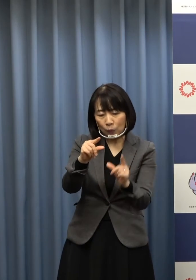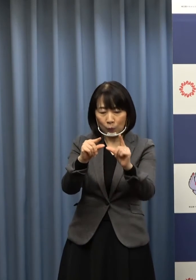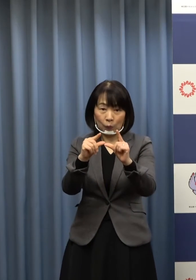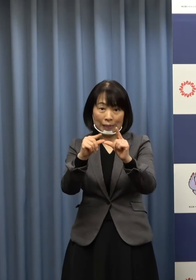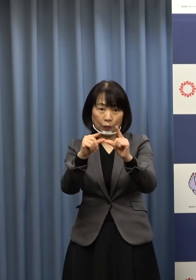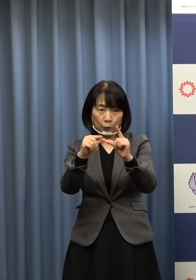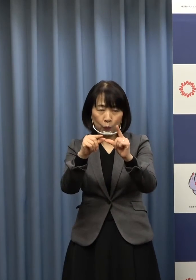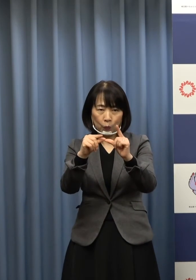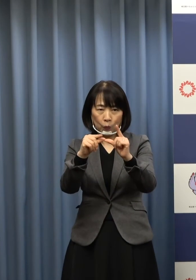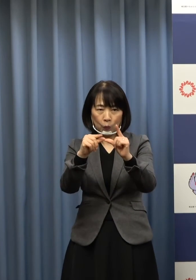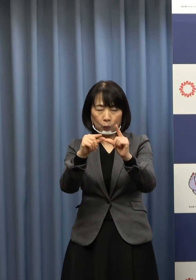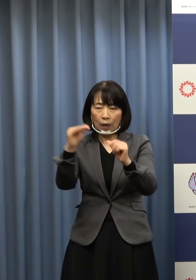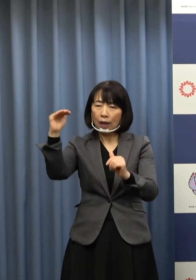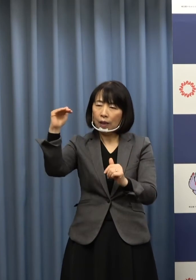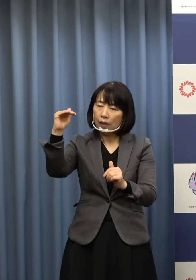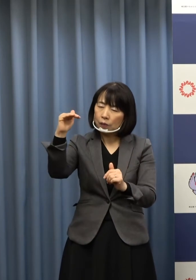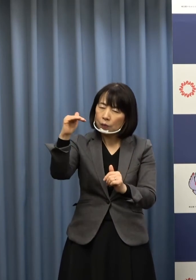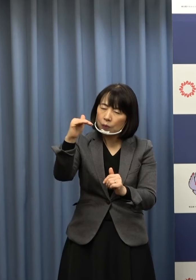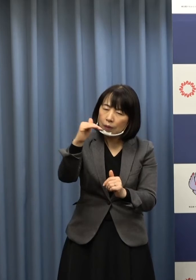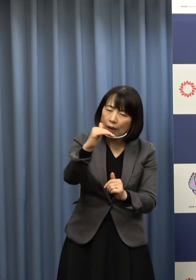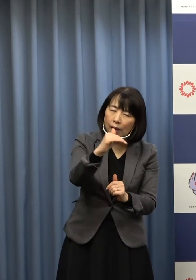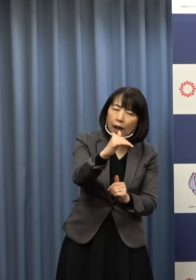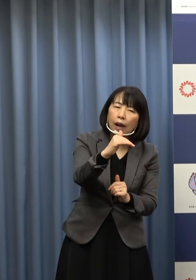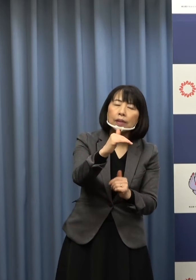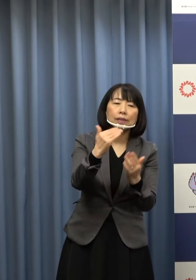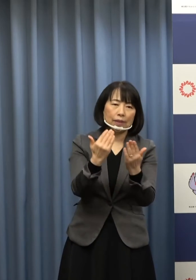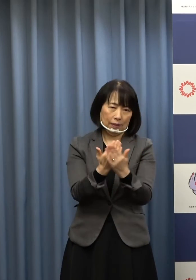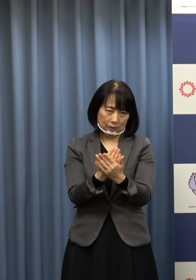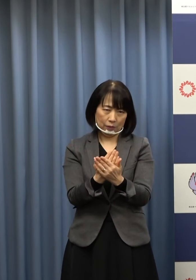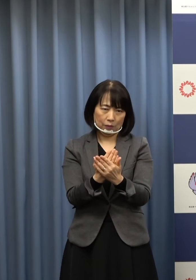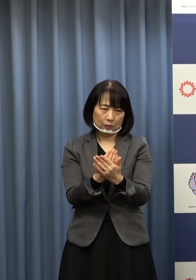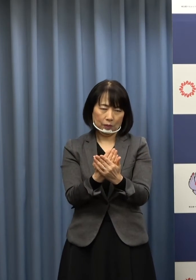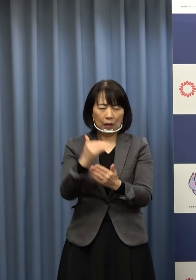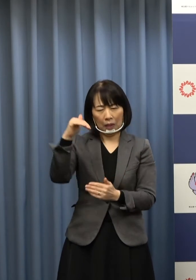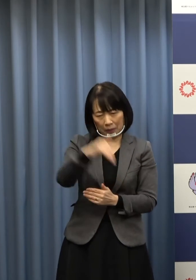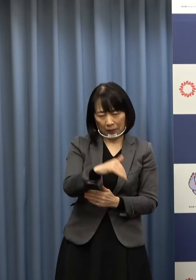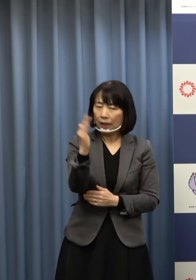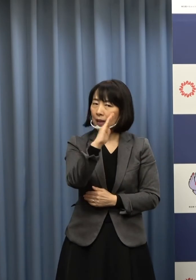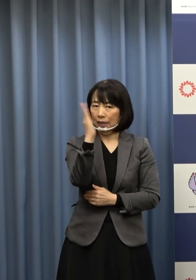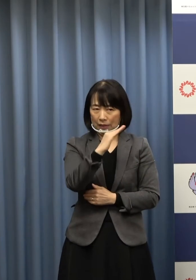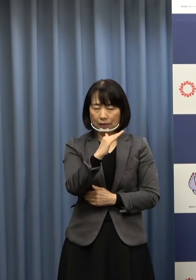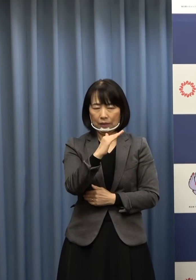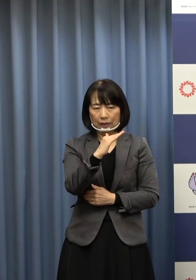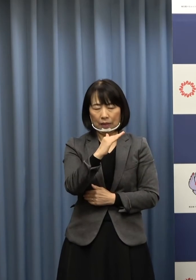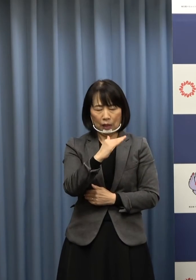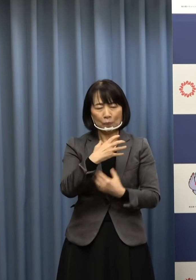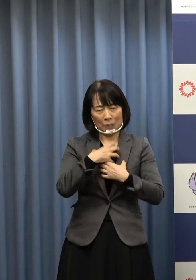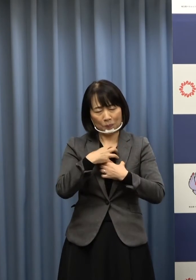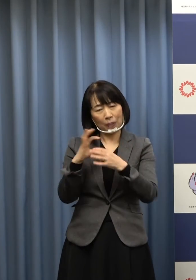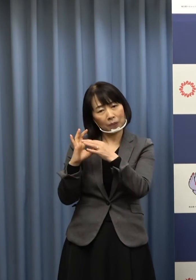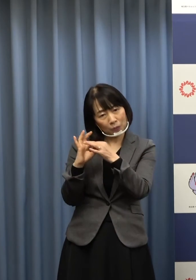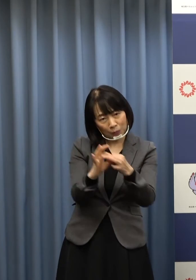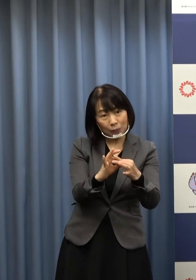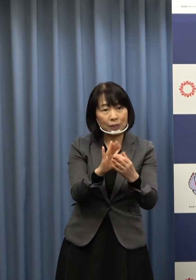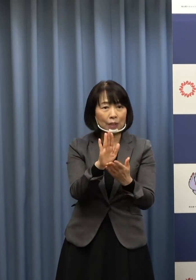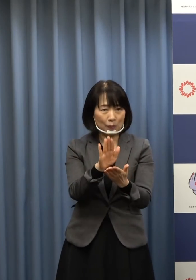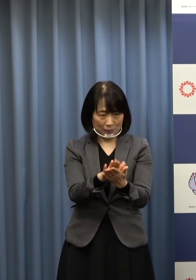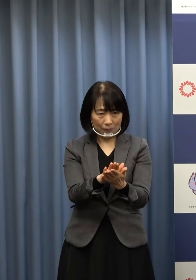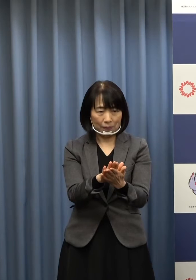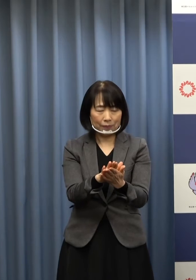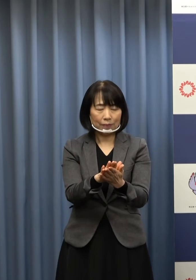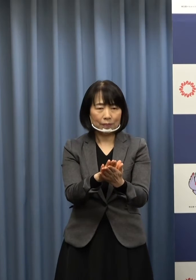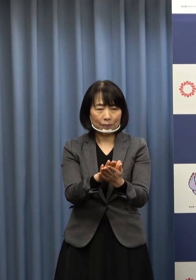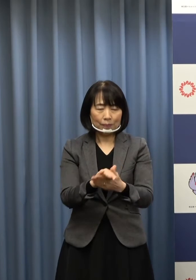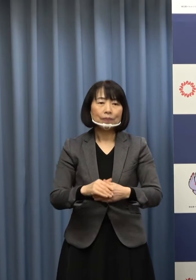が減ってきていると、つまり緩やかになっているのでしょうか。したがって楽観できる状況にはありません。先ほど申し上げ